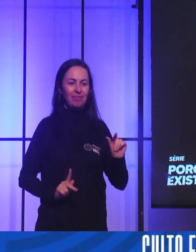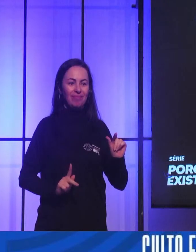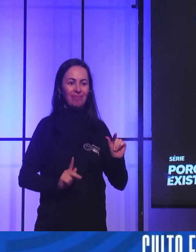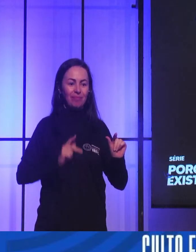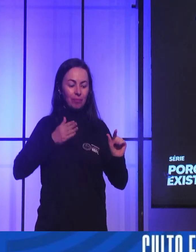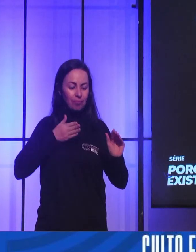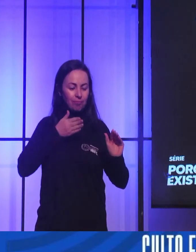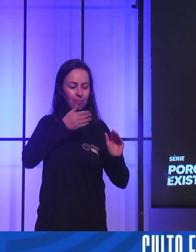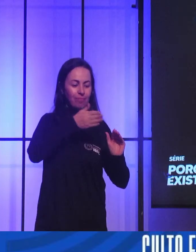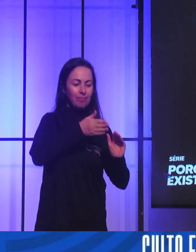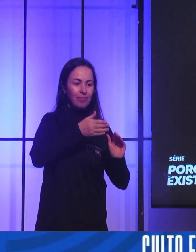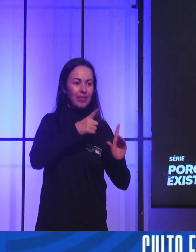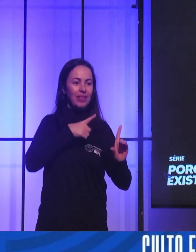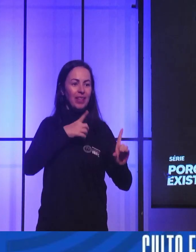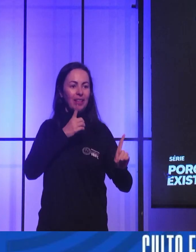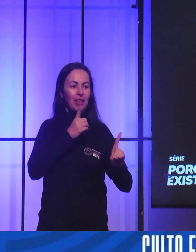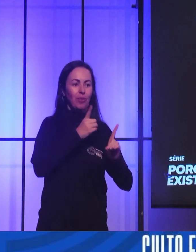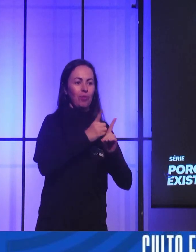os que encontram.